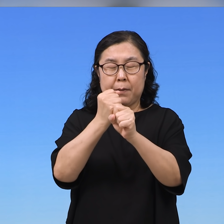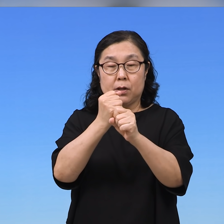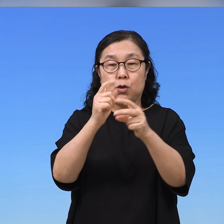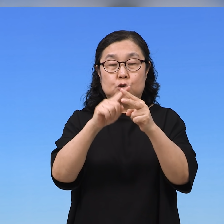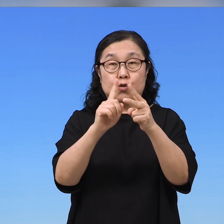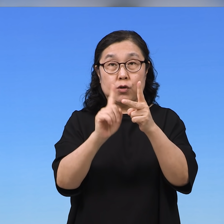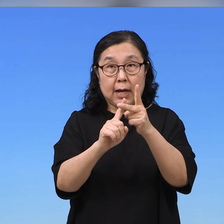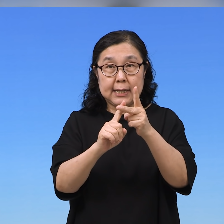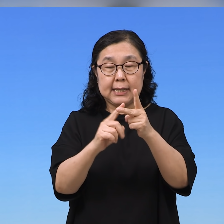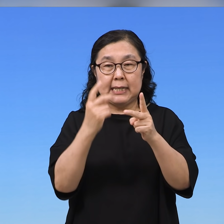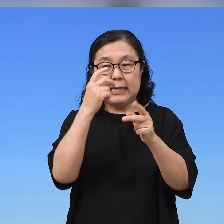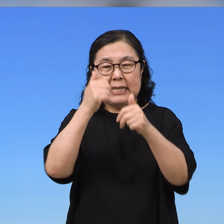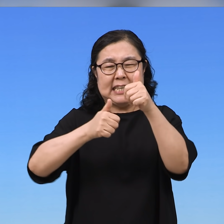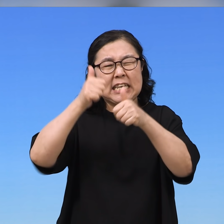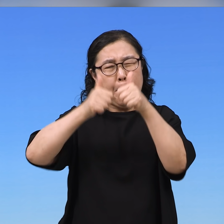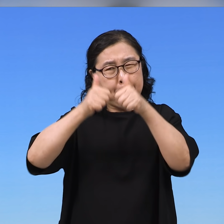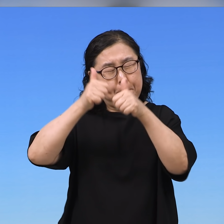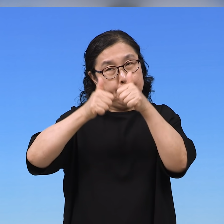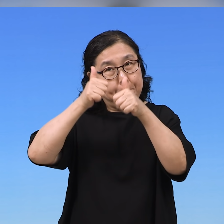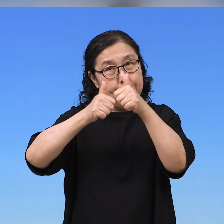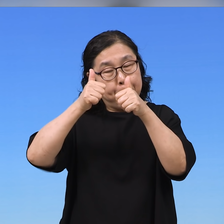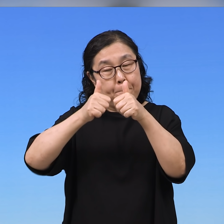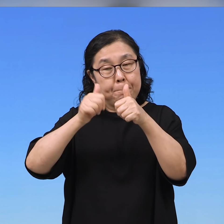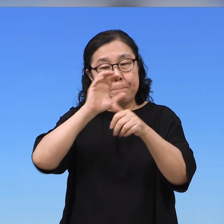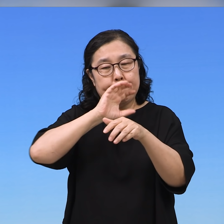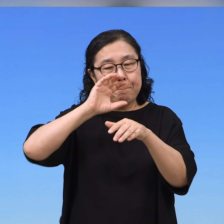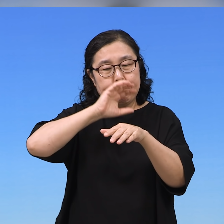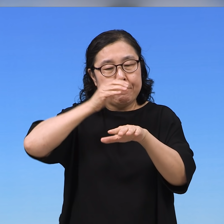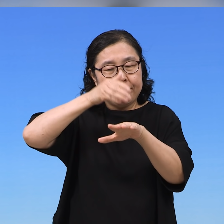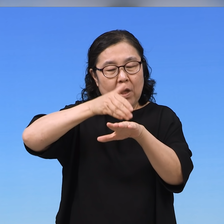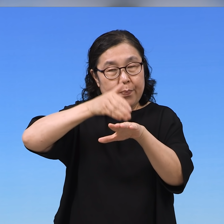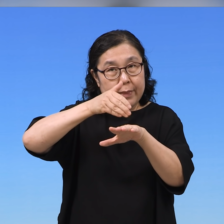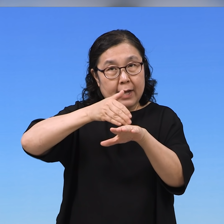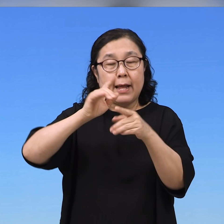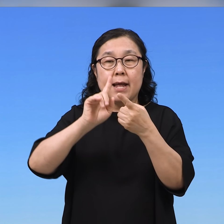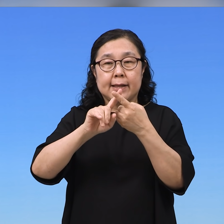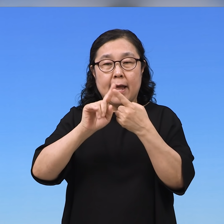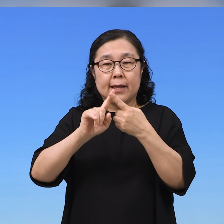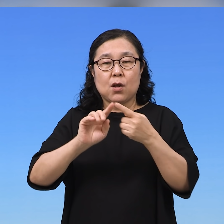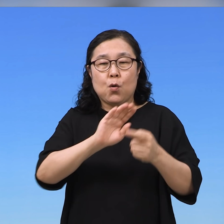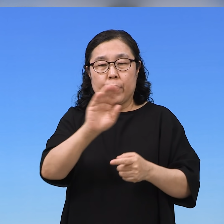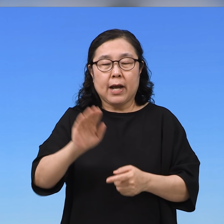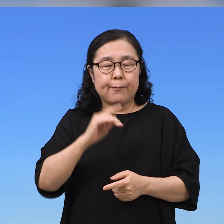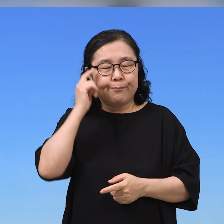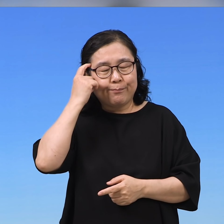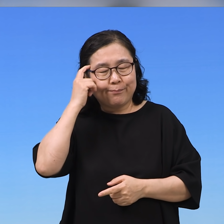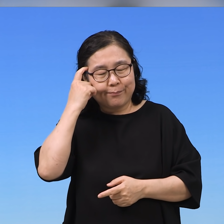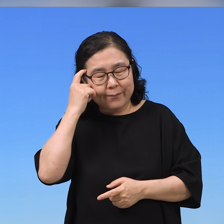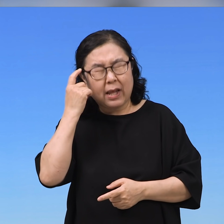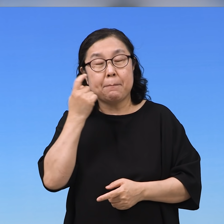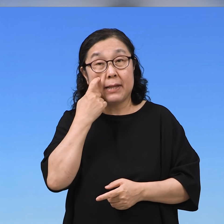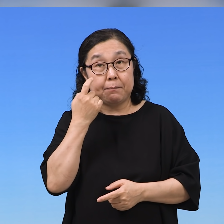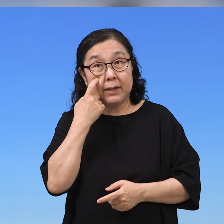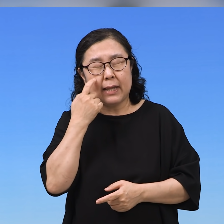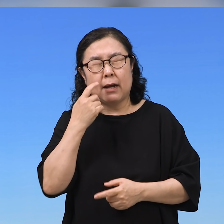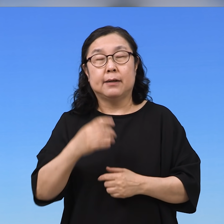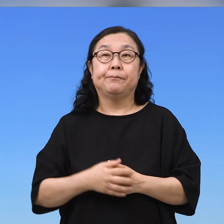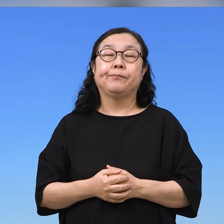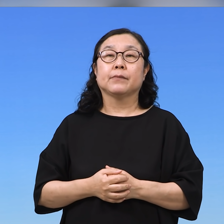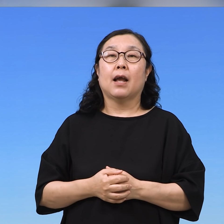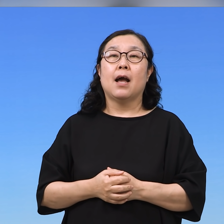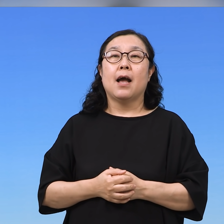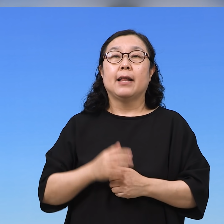겪었던 두 가지 테스트, 시험, 두 가지 연단, 이것에 대해서 살펴봤다. 그러면 뭐